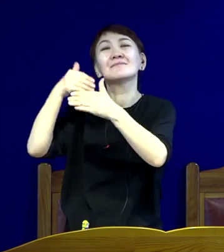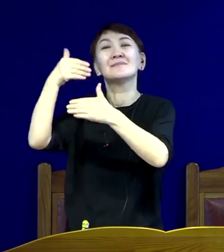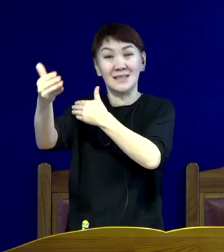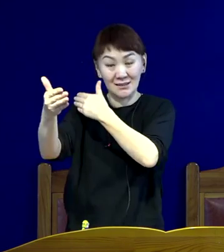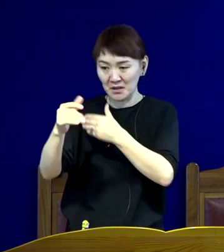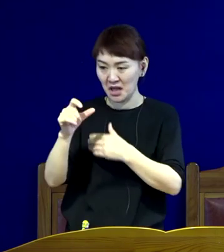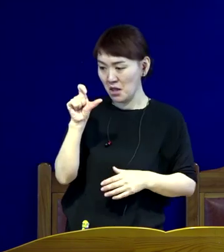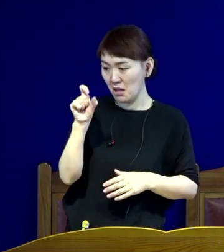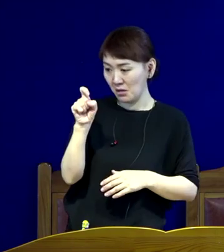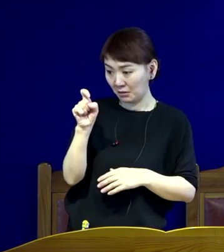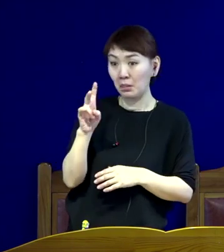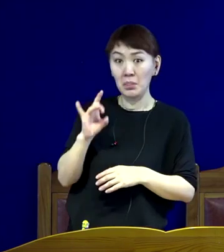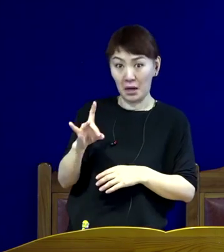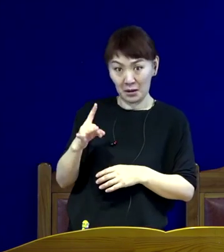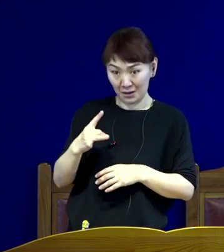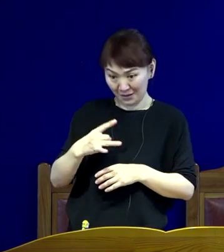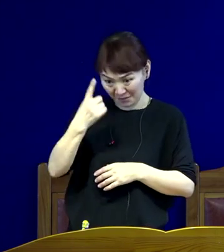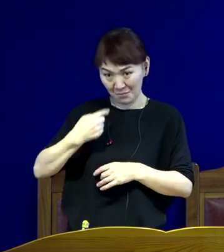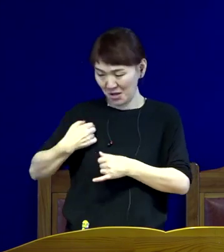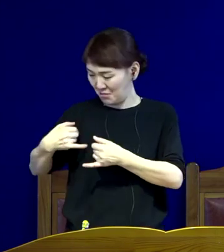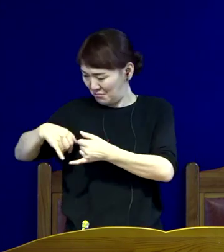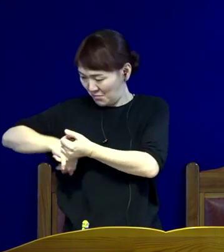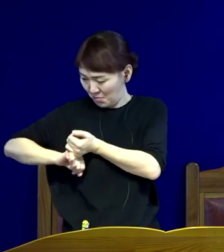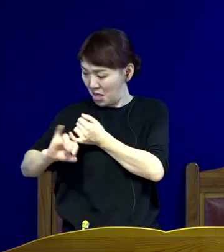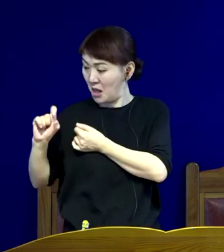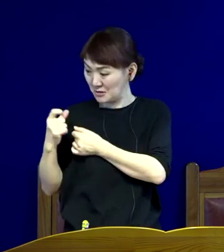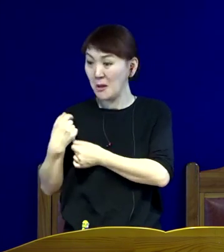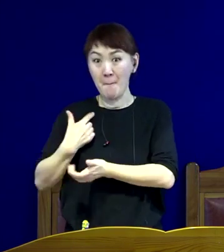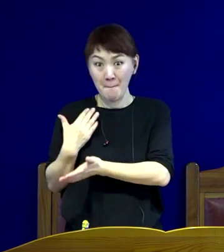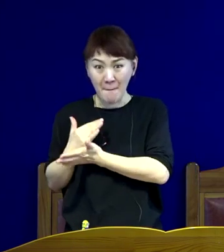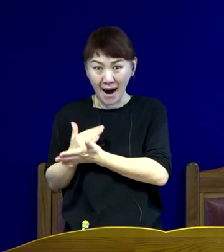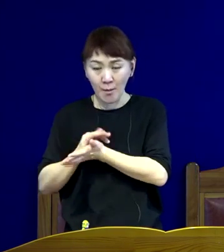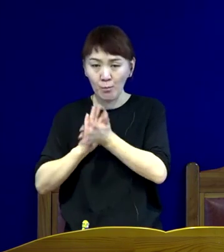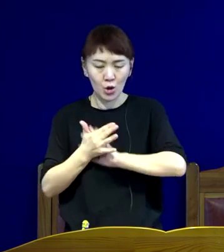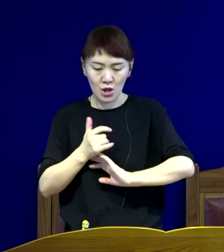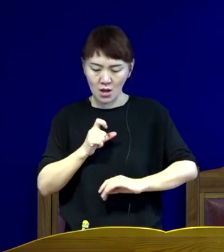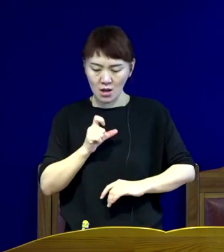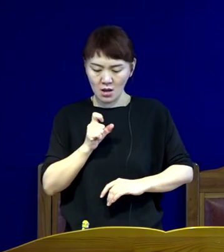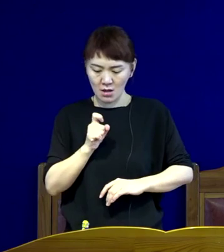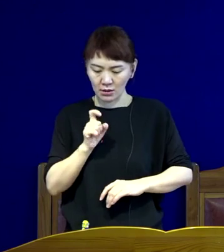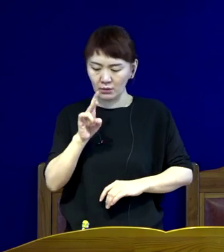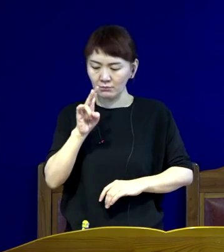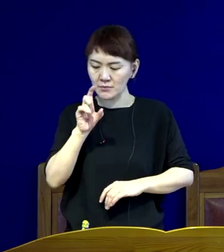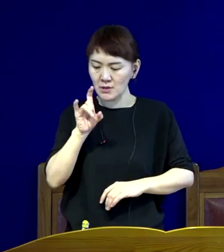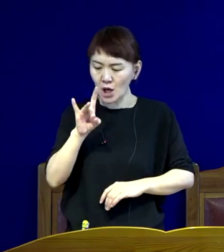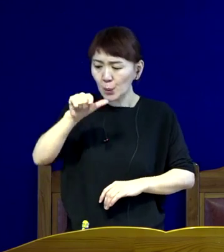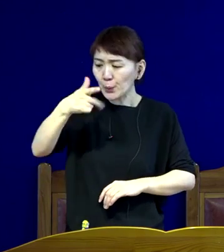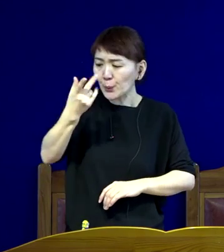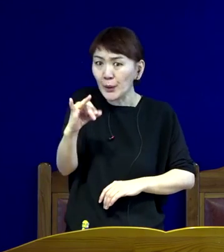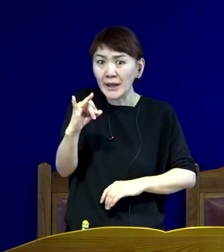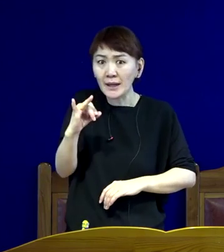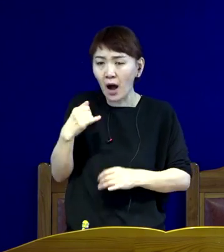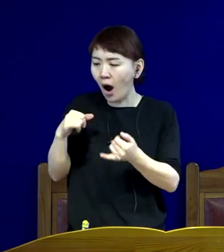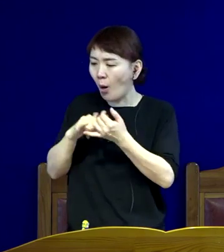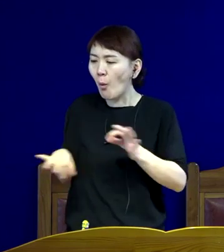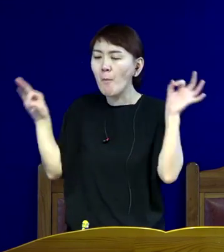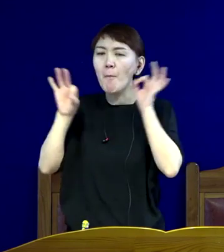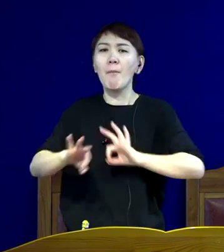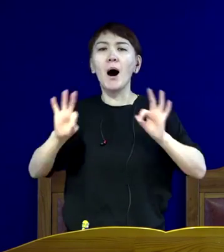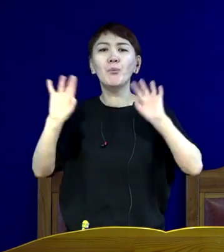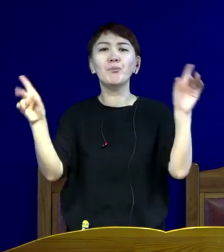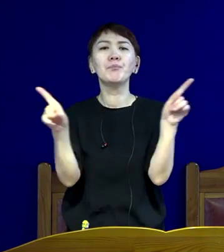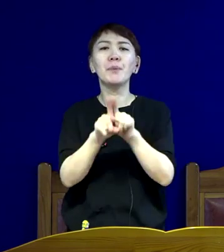бэ? Эхнэргүй мэт амьдраа. Тэгвэл эхнэр хаяа гэсэн утгатай юм уу? Уг сэтгэлээ бити булаалгараа